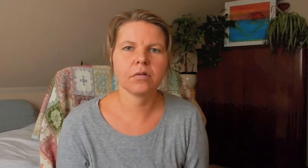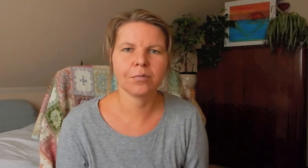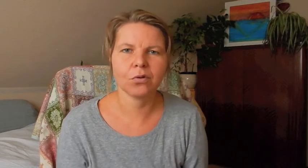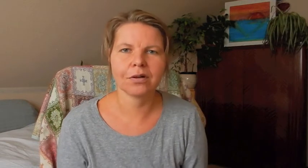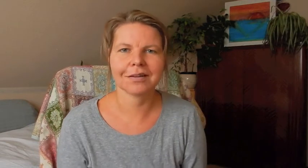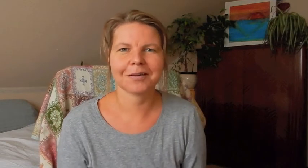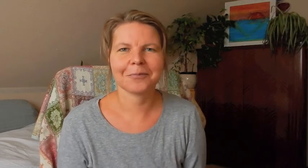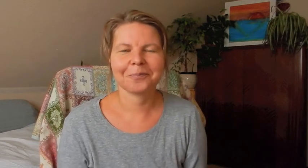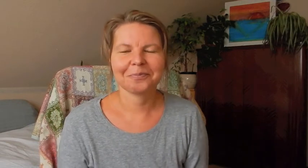ist möglich.